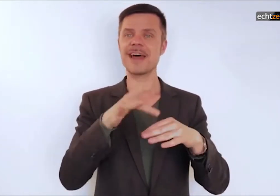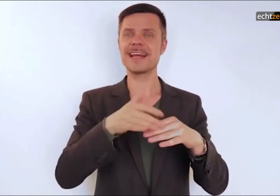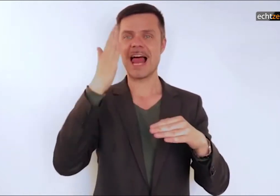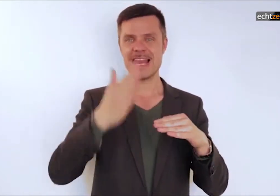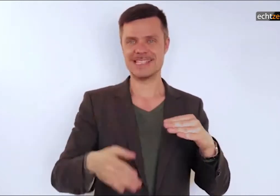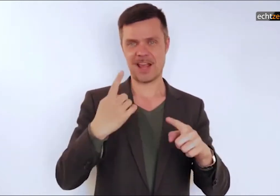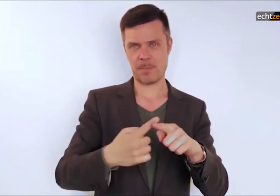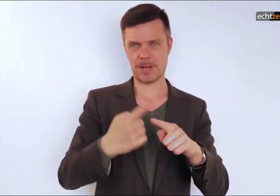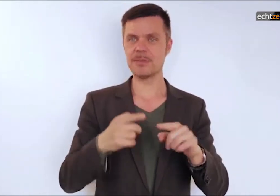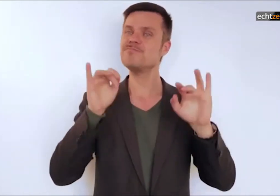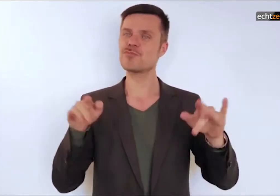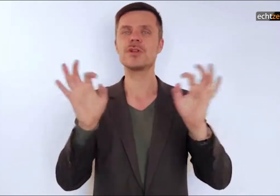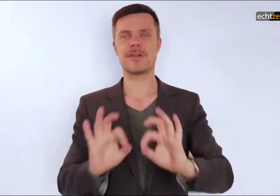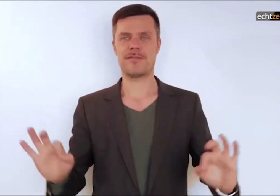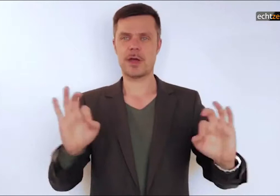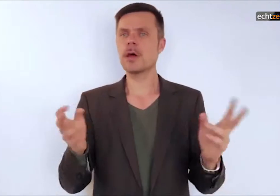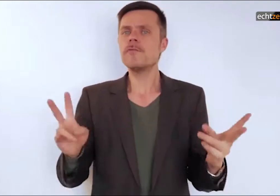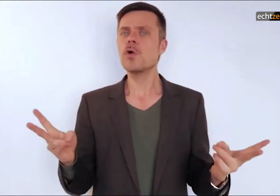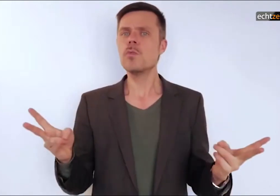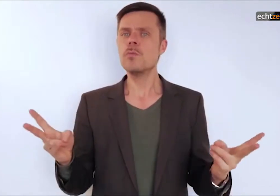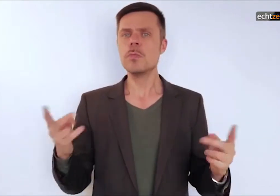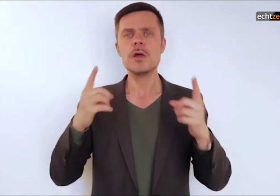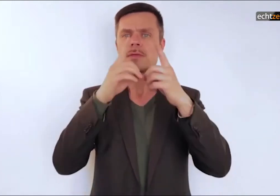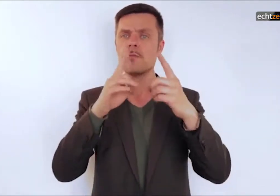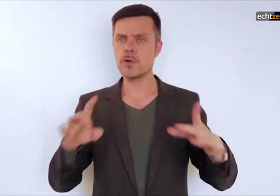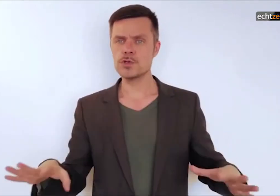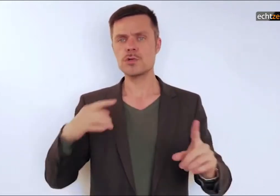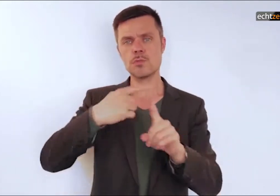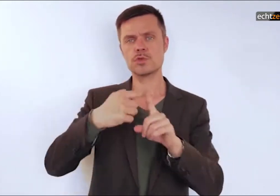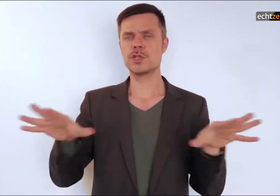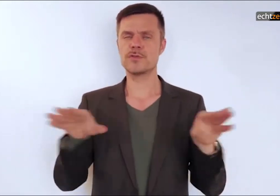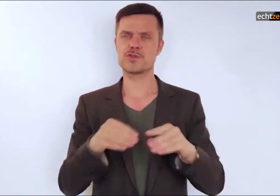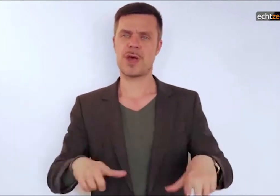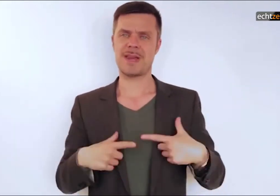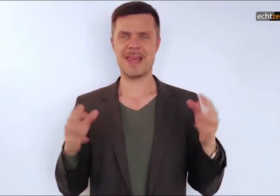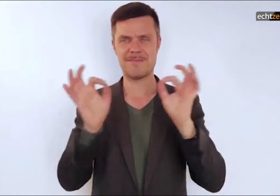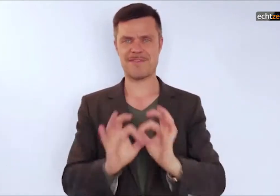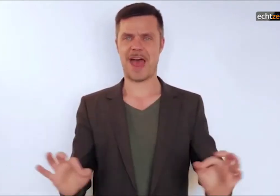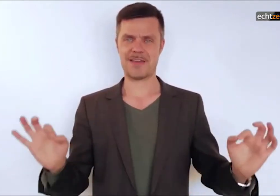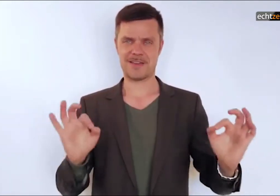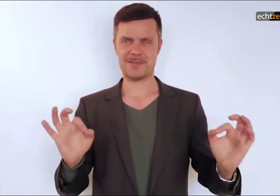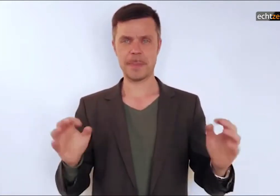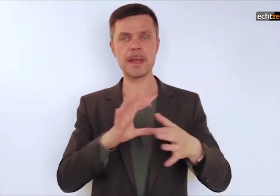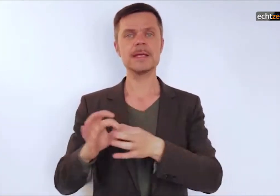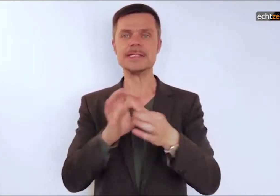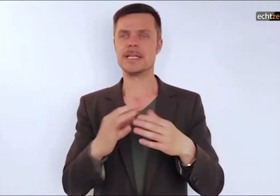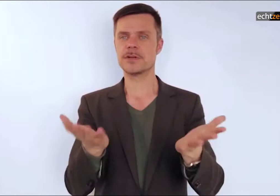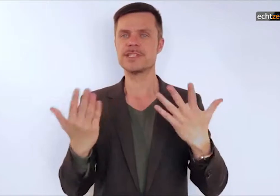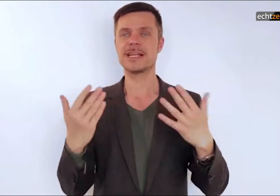um Vielfalt und ein positives Zusammenleben zu zelebrieren. Der Gesellschaftsklimatag wird von einem breiten Bündnis